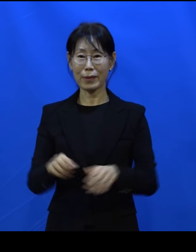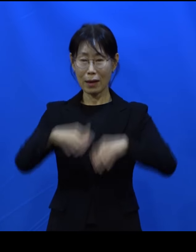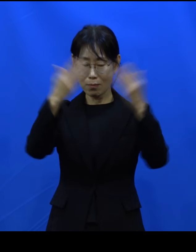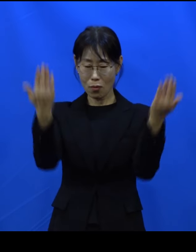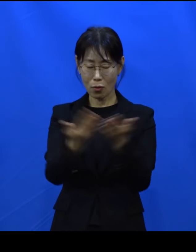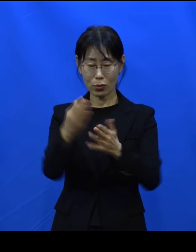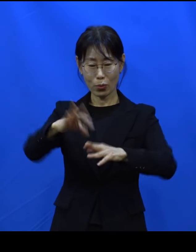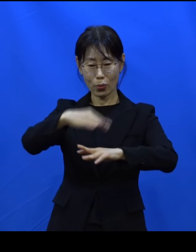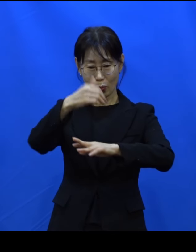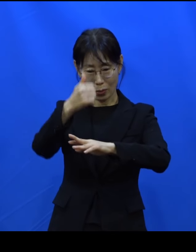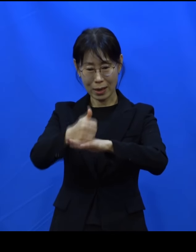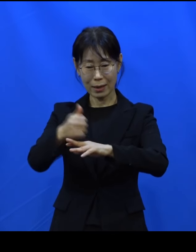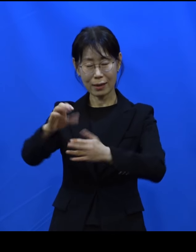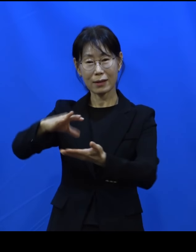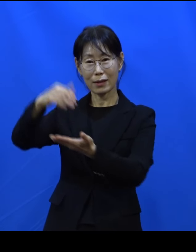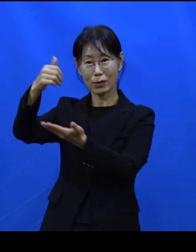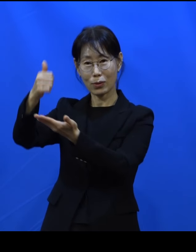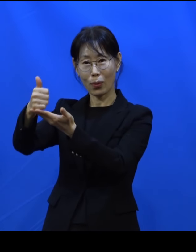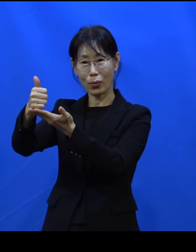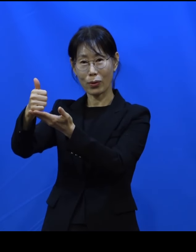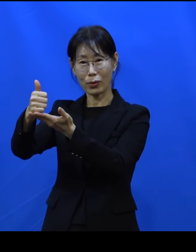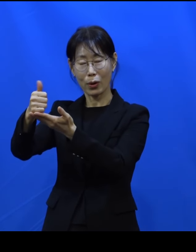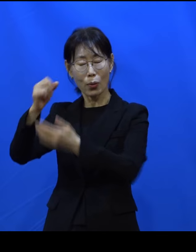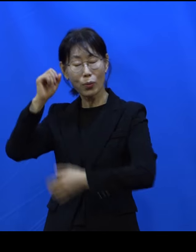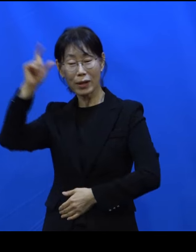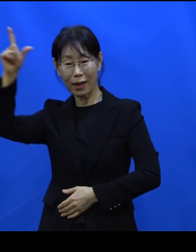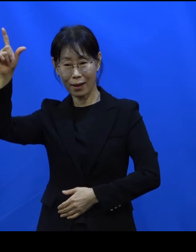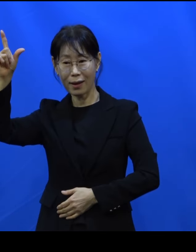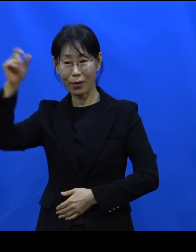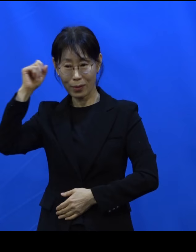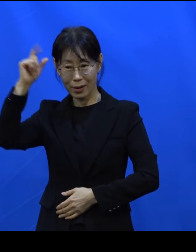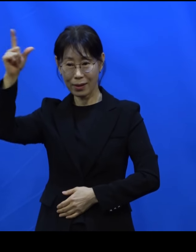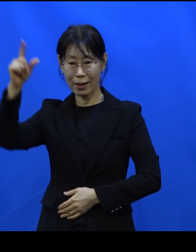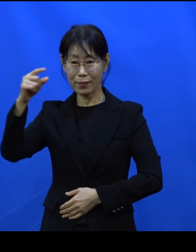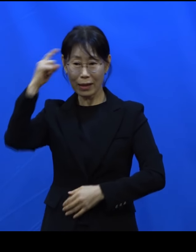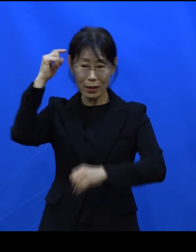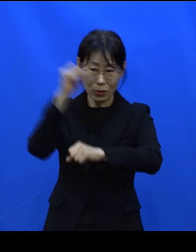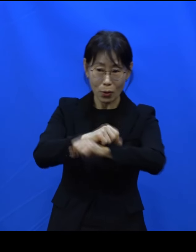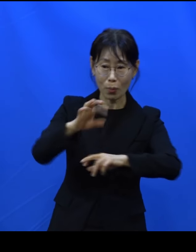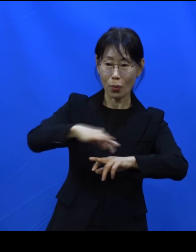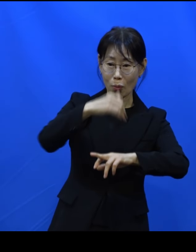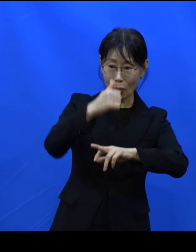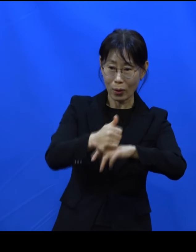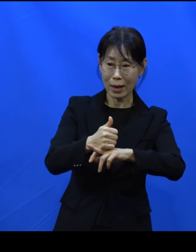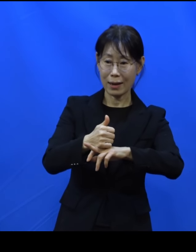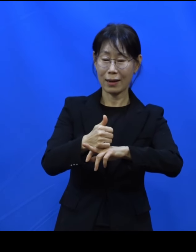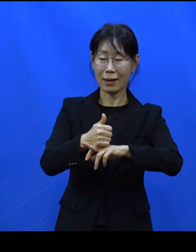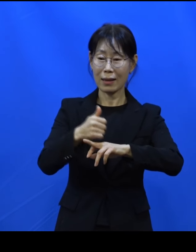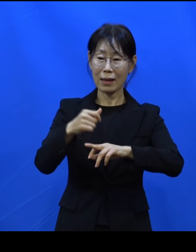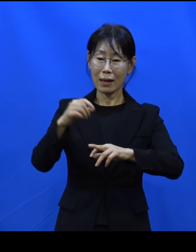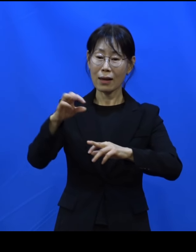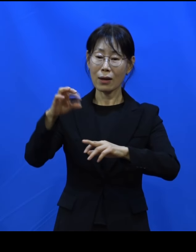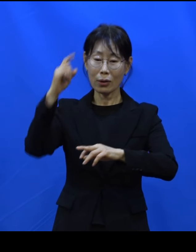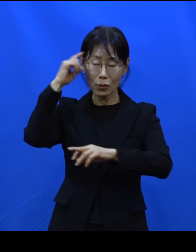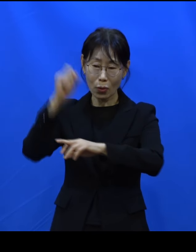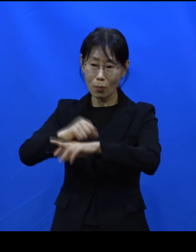그리스도와는 비교할 수 없죠. 솔로몬이 만든 건축물도 많고 이룬 업적들도 많지만 그리스도와 비교가 안